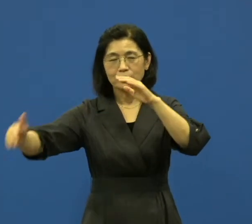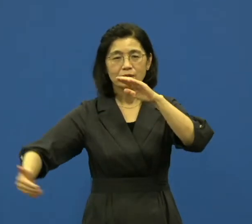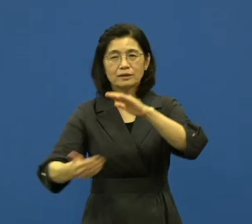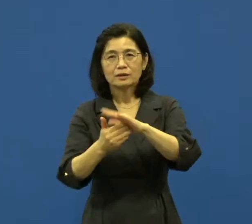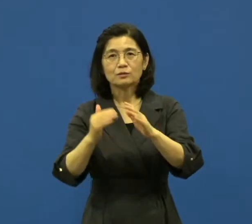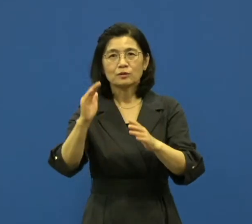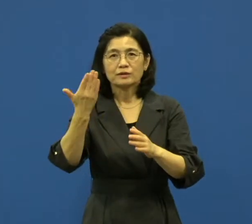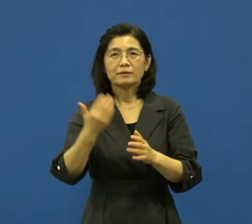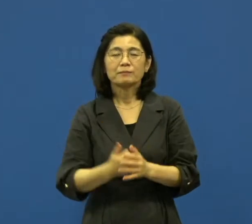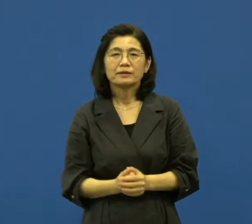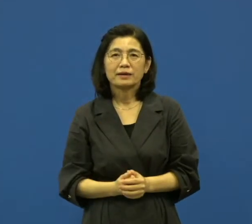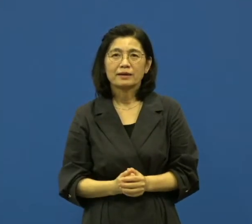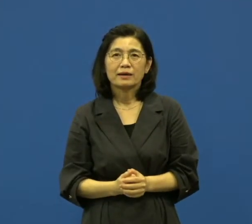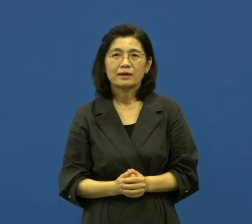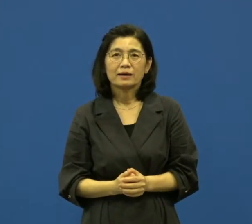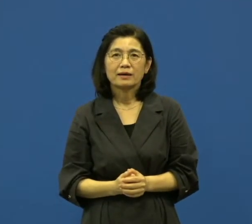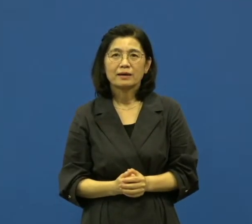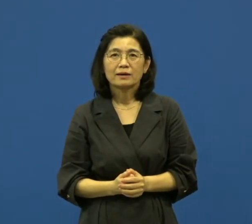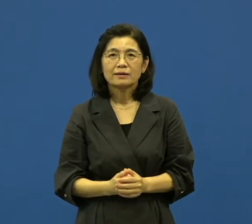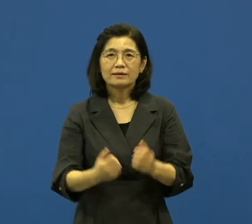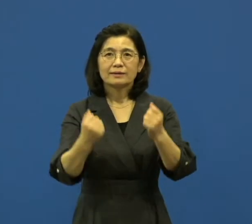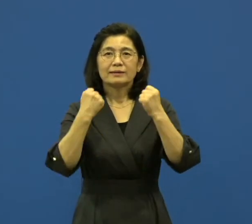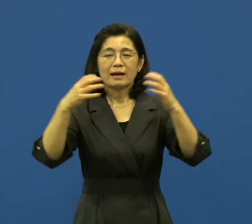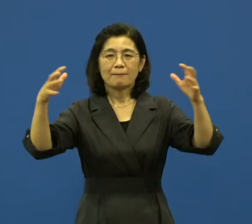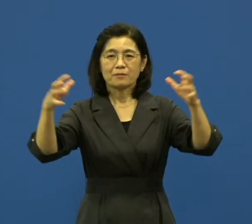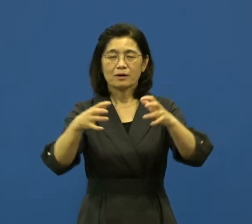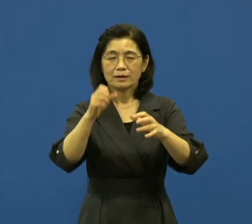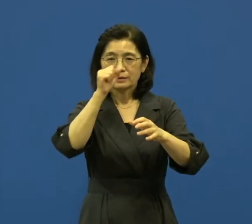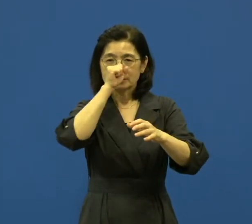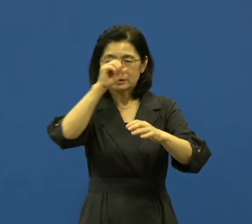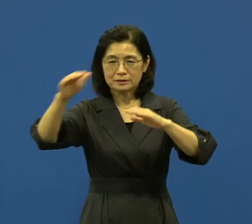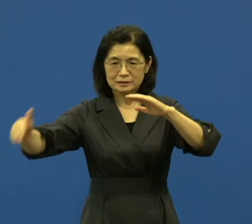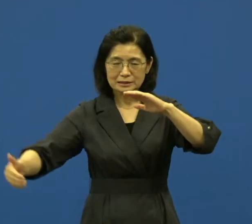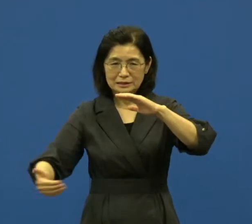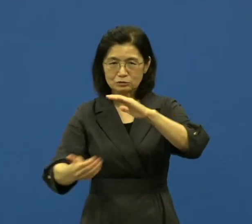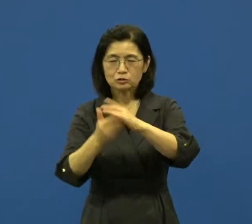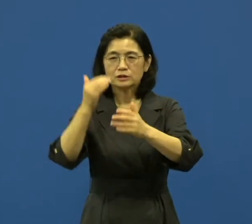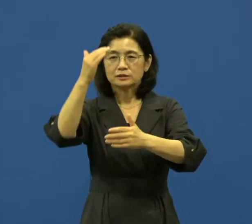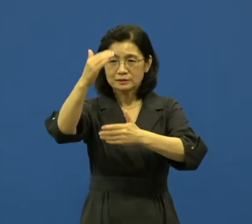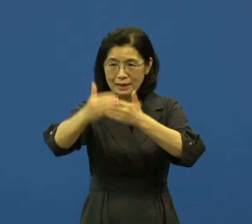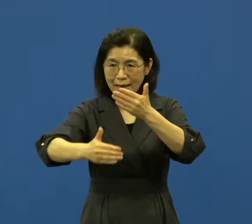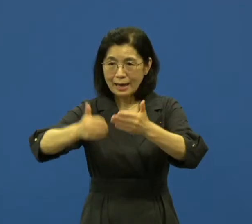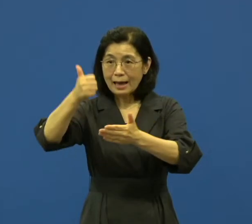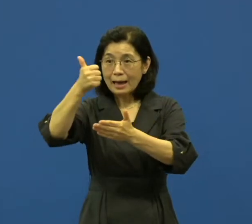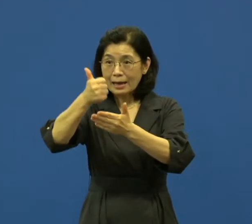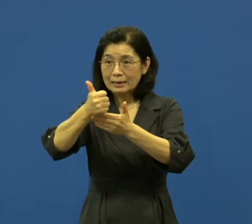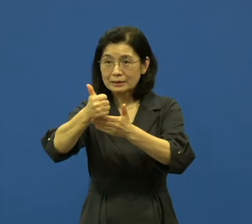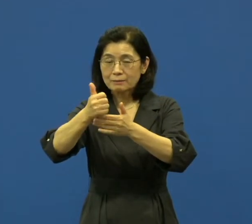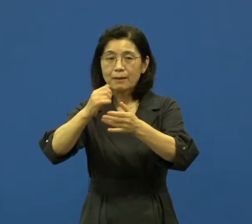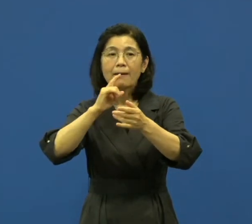28절에 말씀하는 것처럼 합력하여 선을 이루실 것이라는 것을 믿는 것입니다.